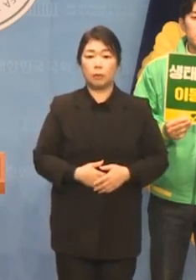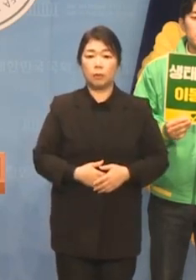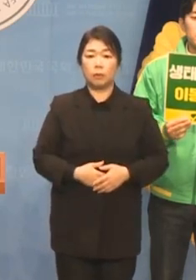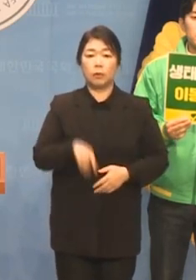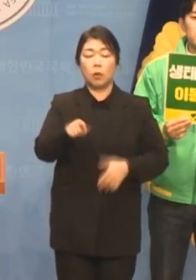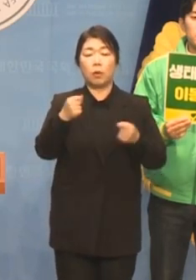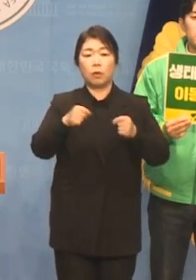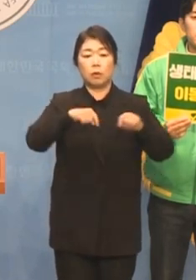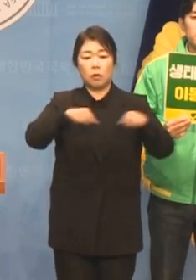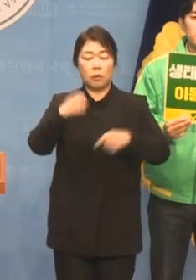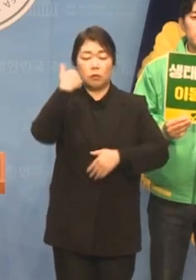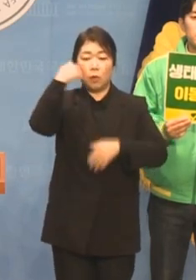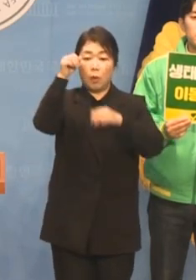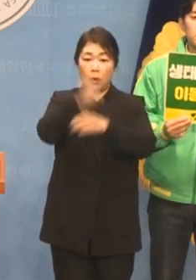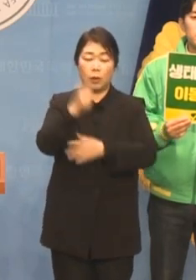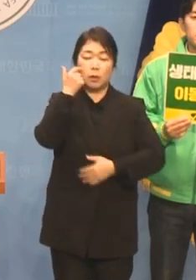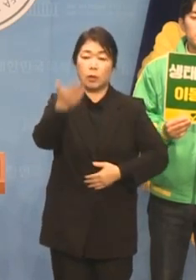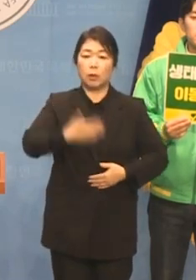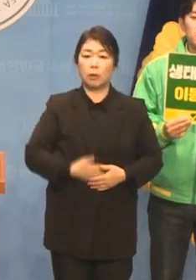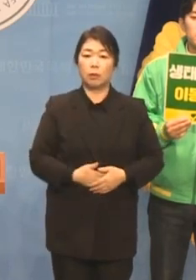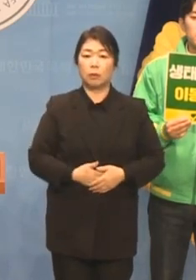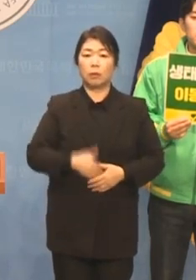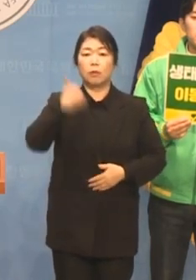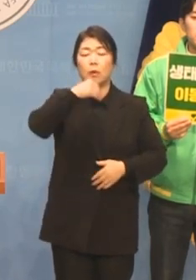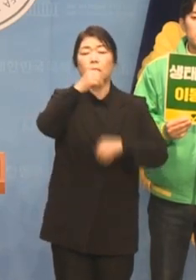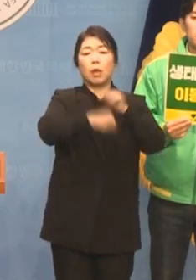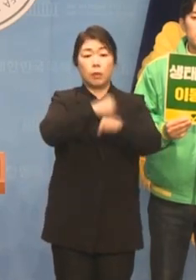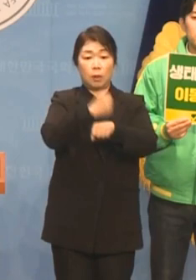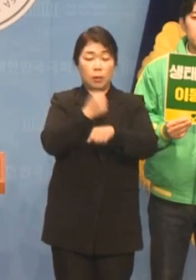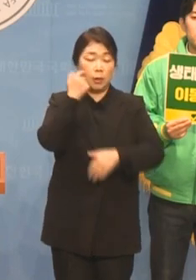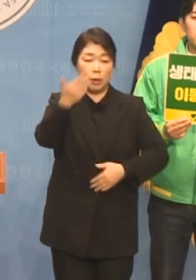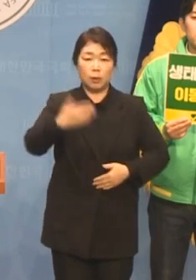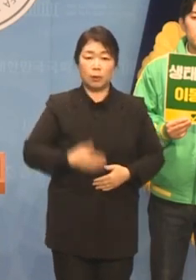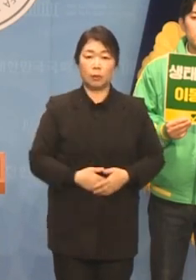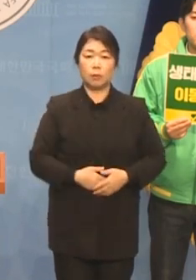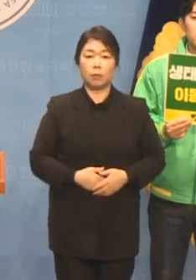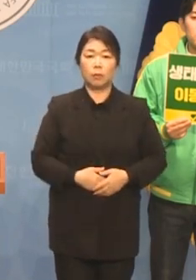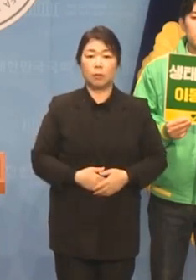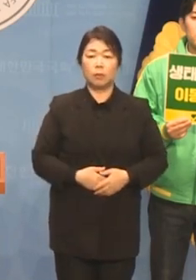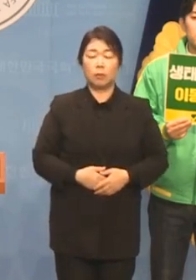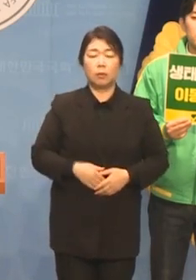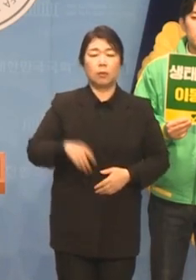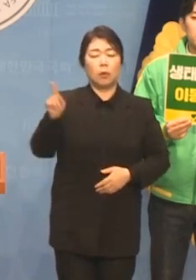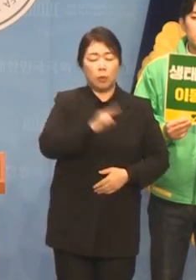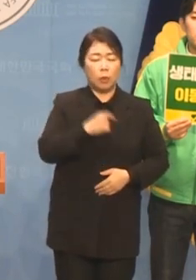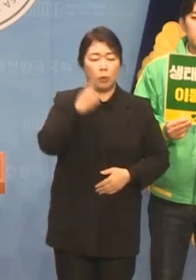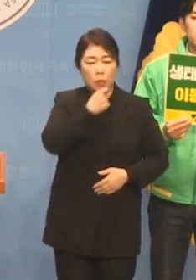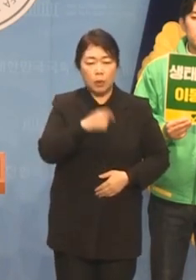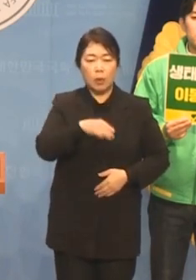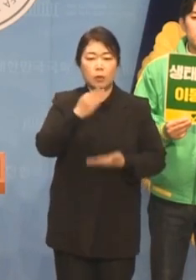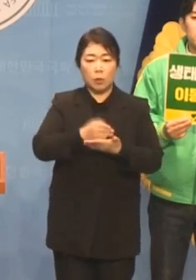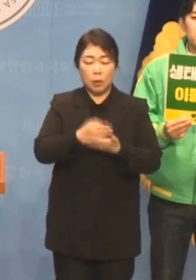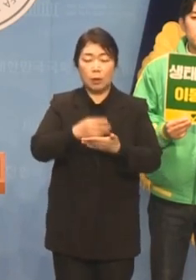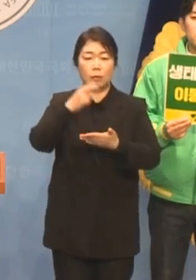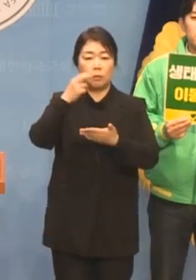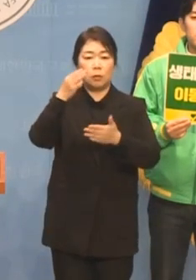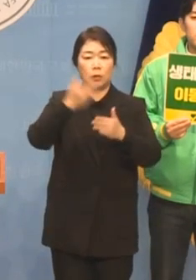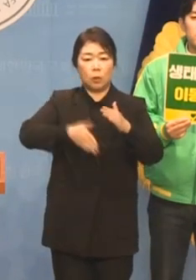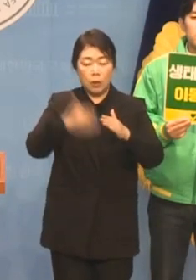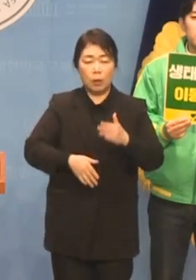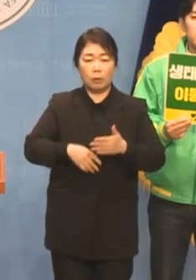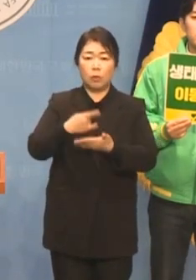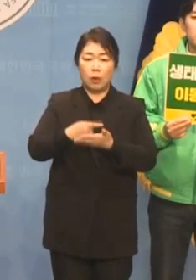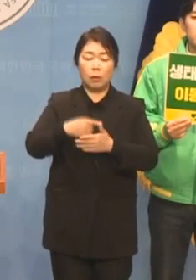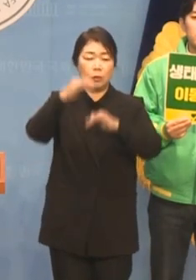정치를 허락했으니 누구 마음대로 이렇게 합니까 그 어떤 논리도 정당성도 절차도 없이